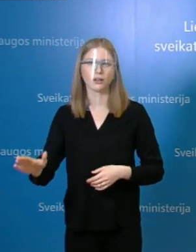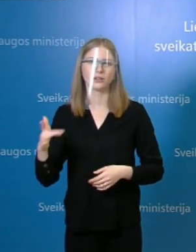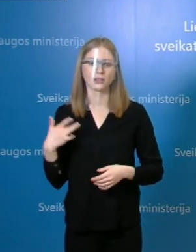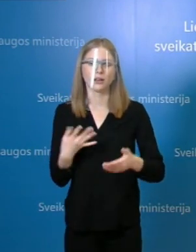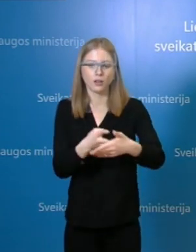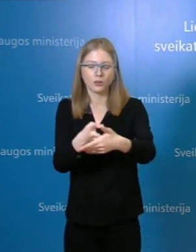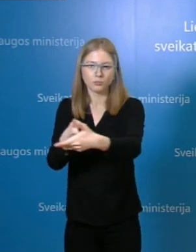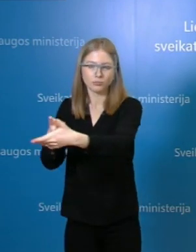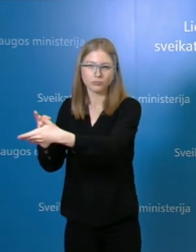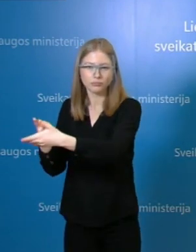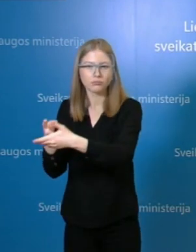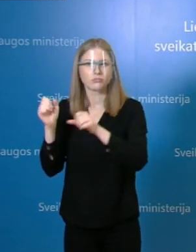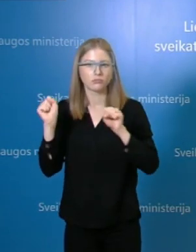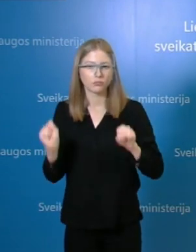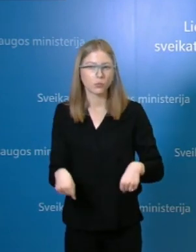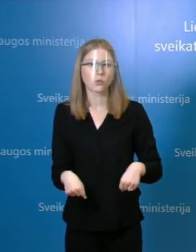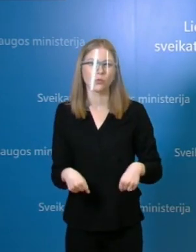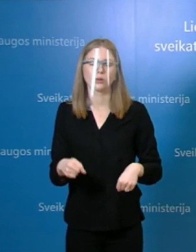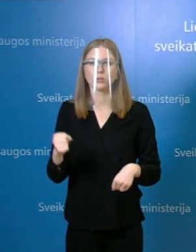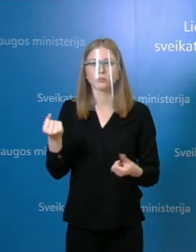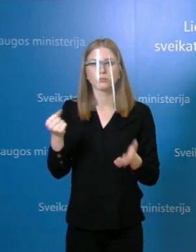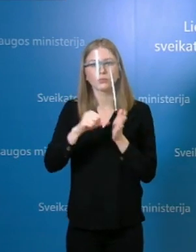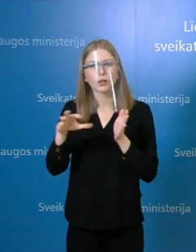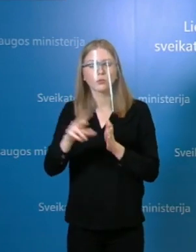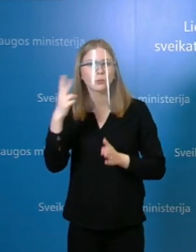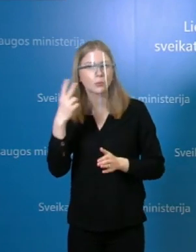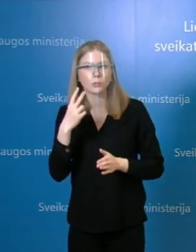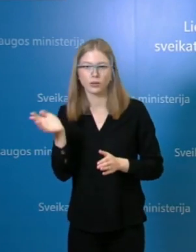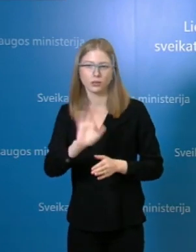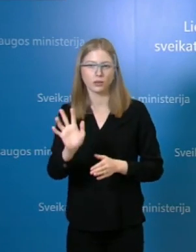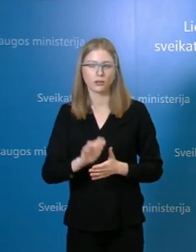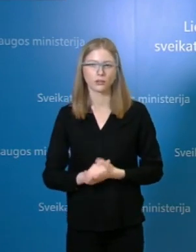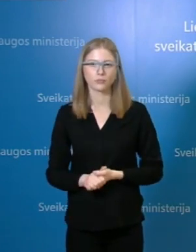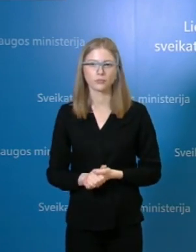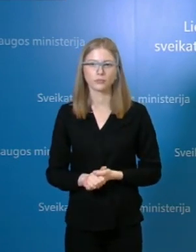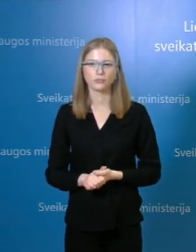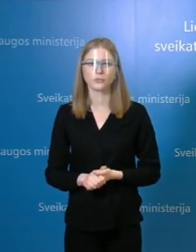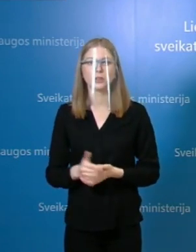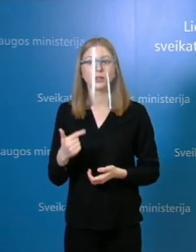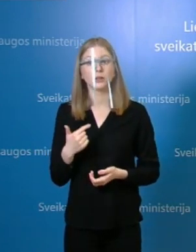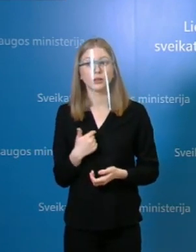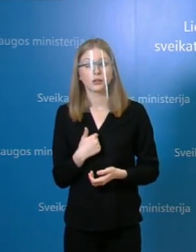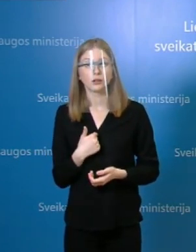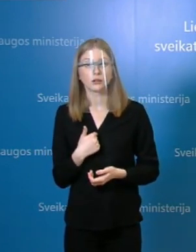kontroliuoti šitą problemą, nes yra pateikti siūlymai dėl draudimo parduoti